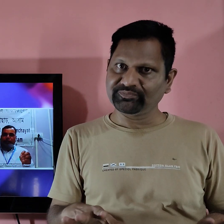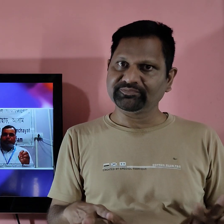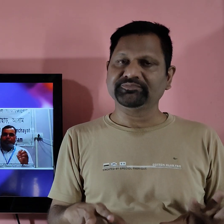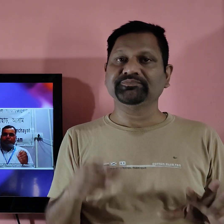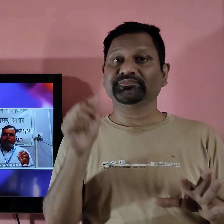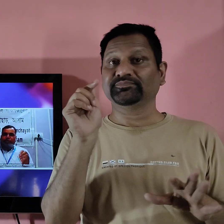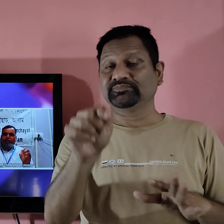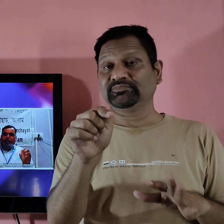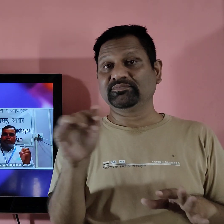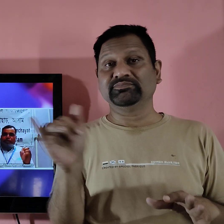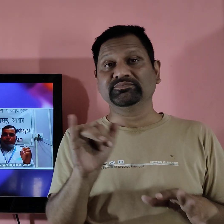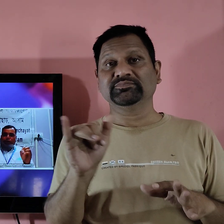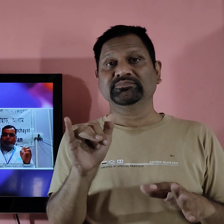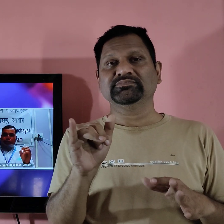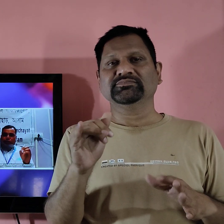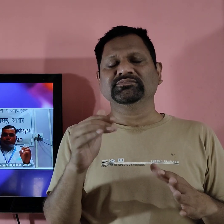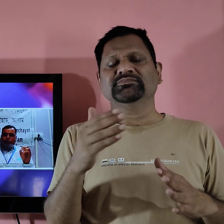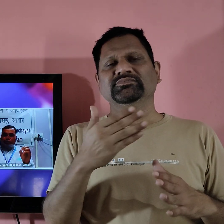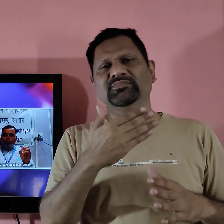हमारे जीपी में जितना